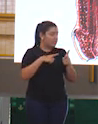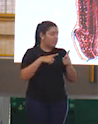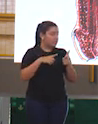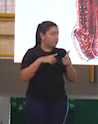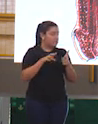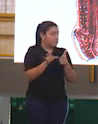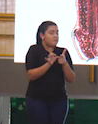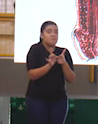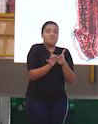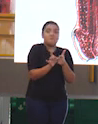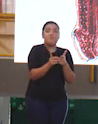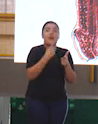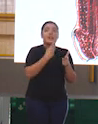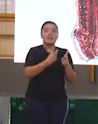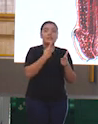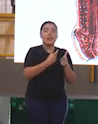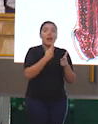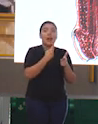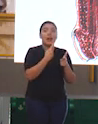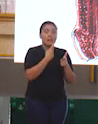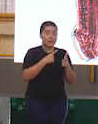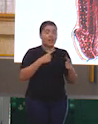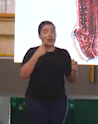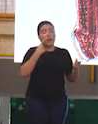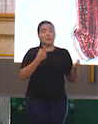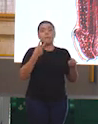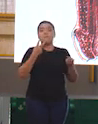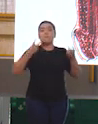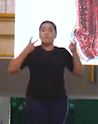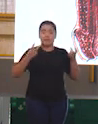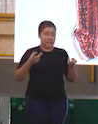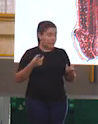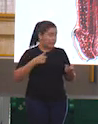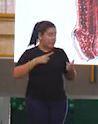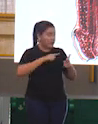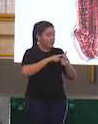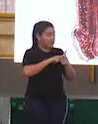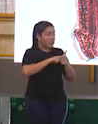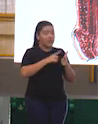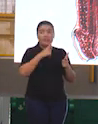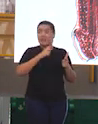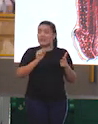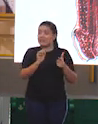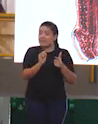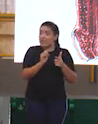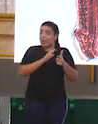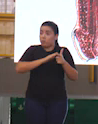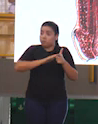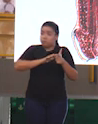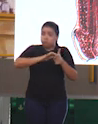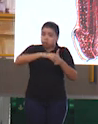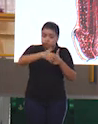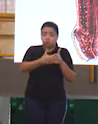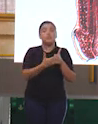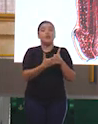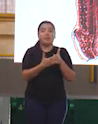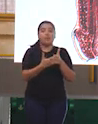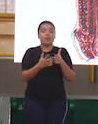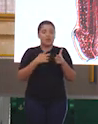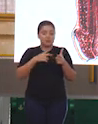vasos sanguíneos. Observe que, quando o pênis está ereto, as artérias